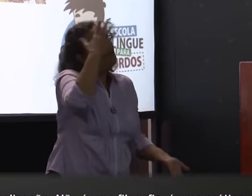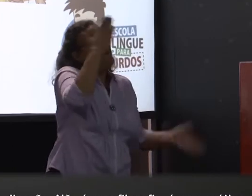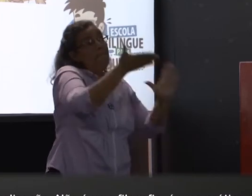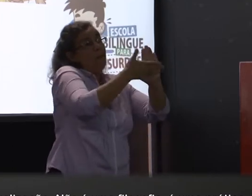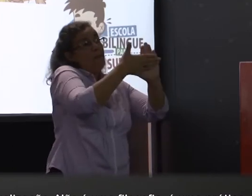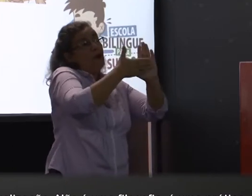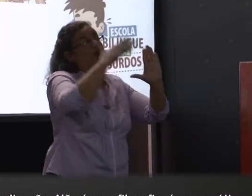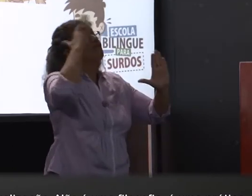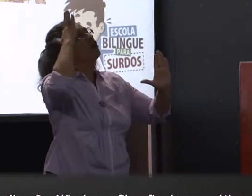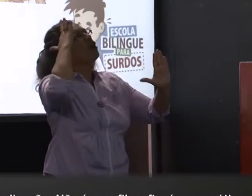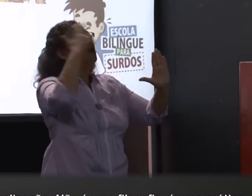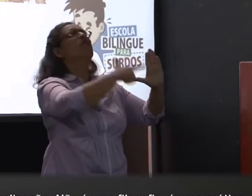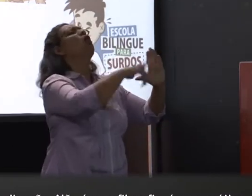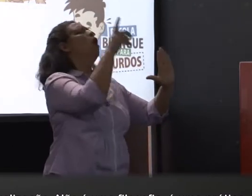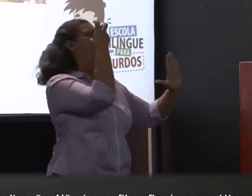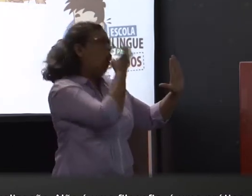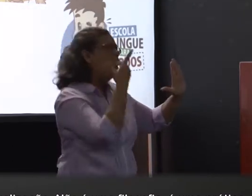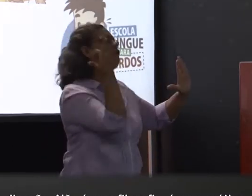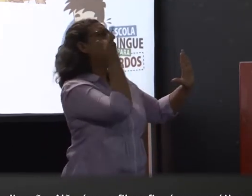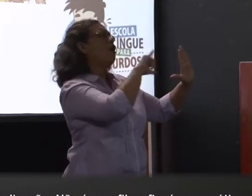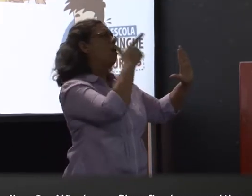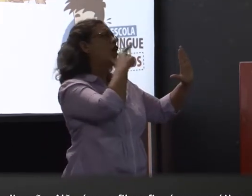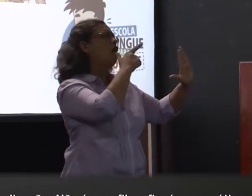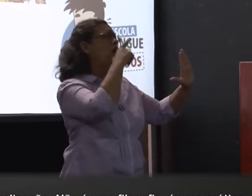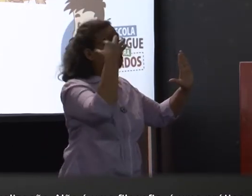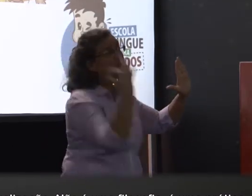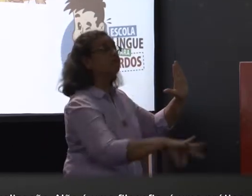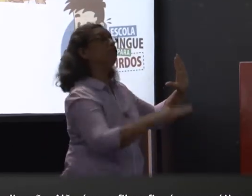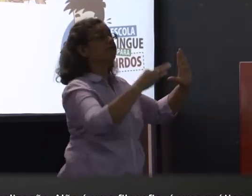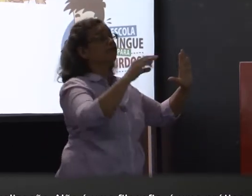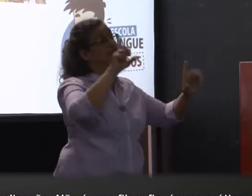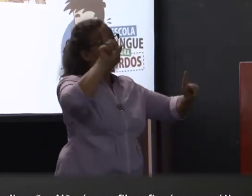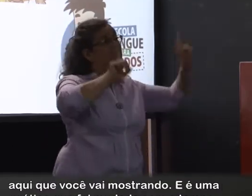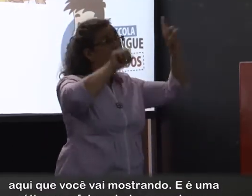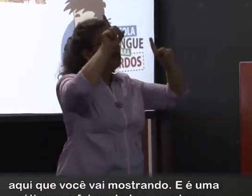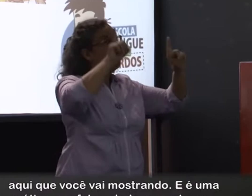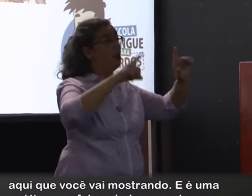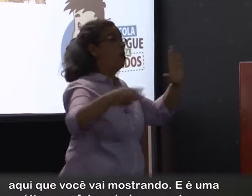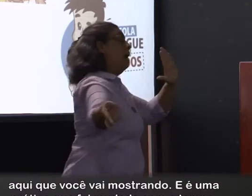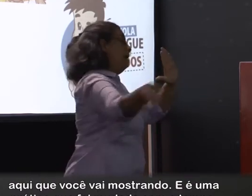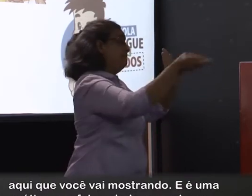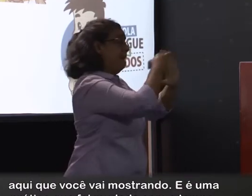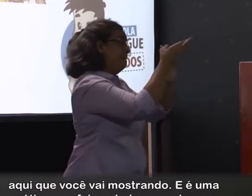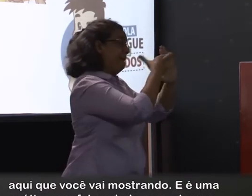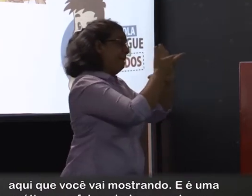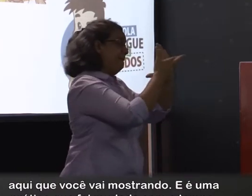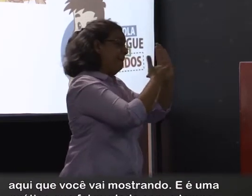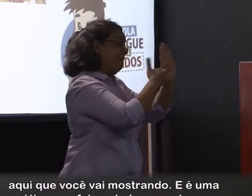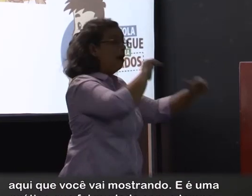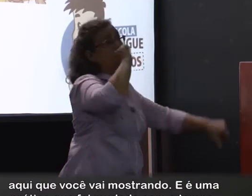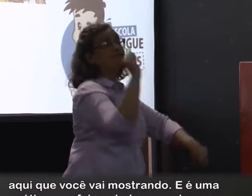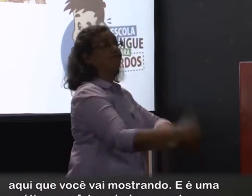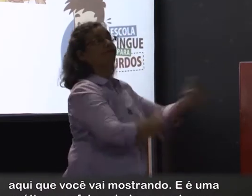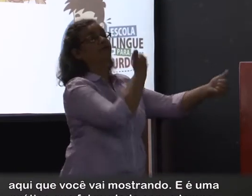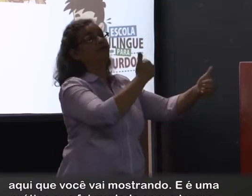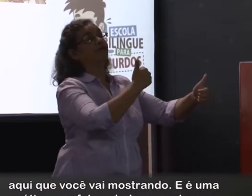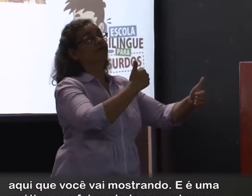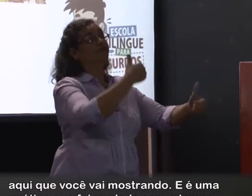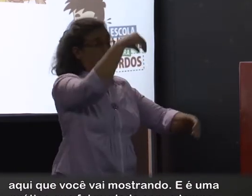oralização. Não é uma filosofia, é uma prática, aquilo que você vai mostrando, né? O que aconteceu, tem que ser dessa forma.